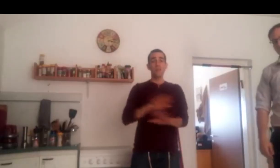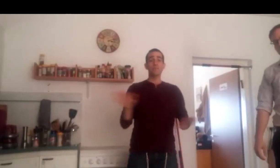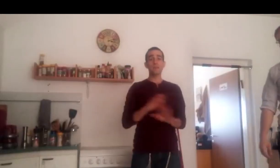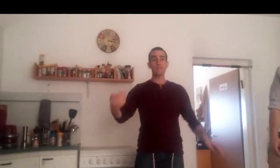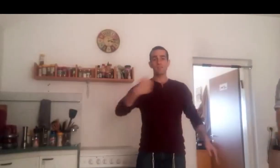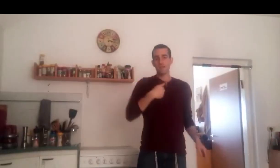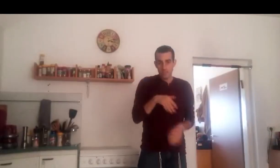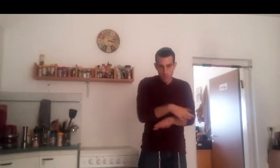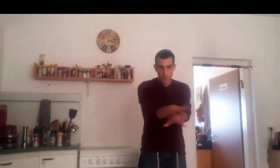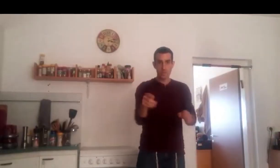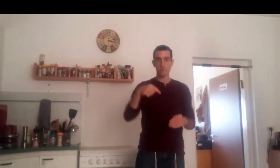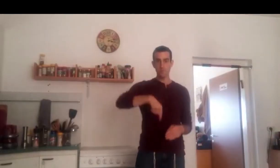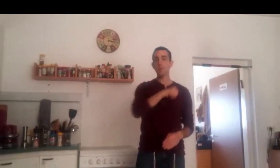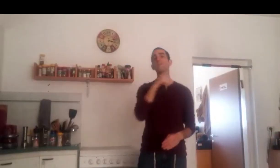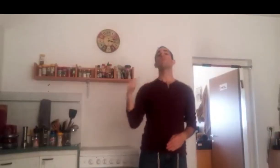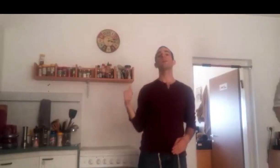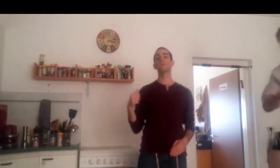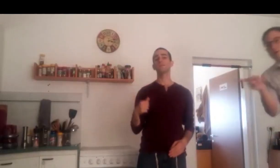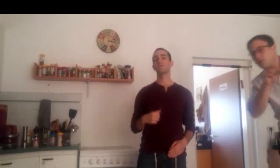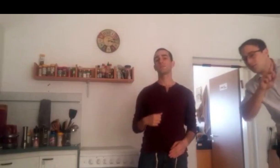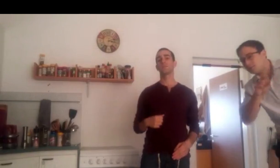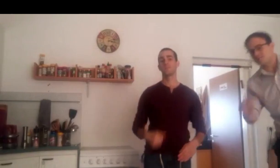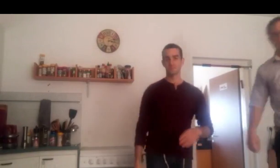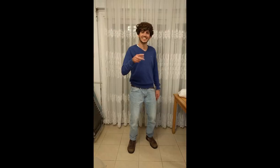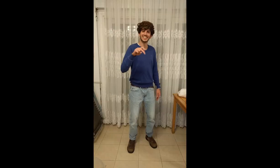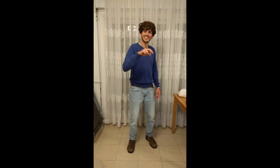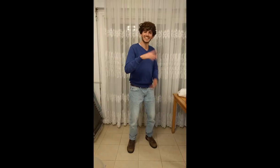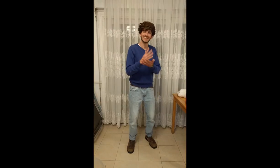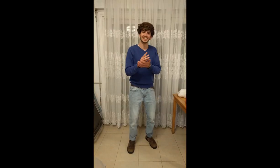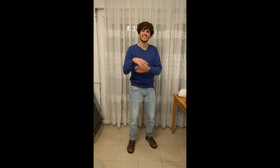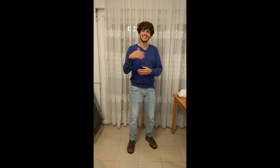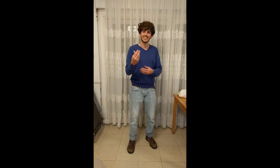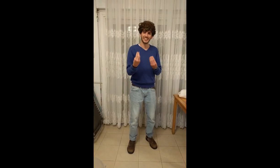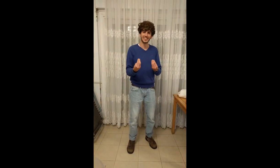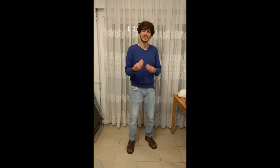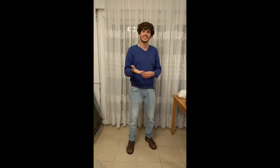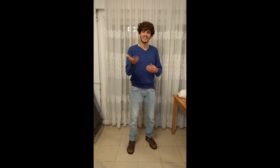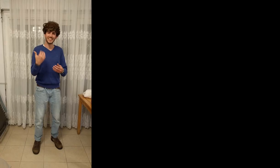ואין מצב אני יוצא מפה לבד. כמעט הלכתי כבר אז כמה טוב שבא.